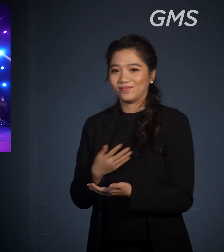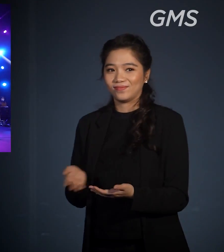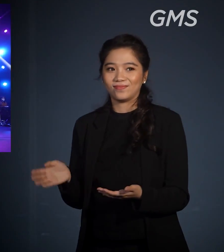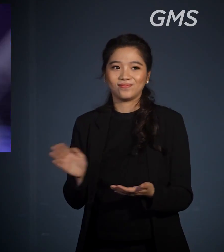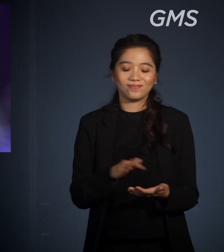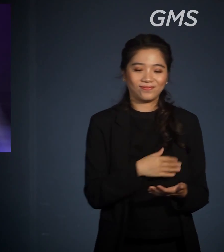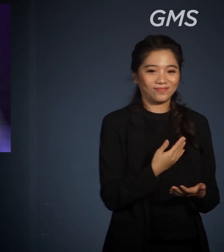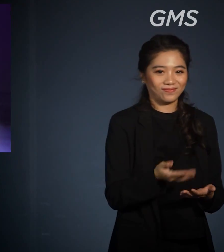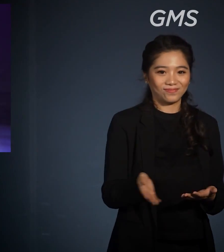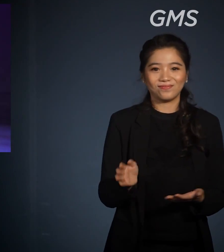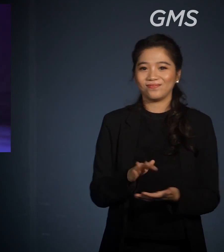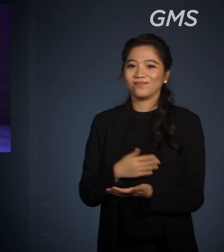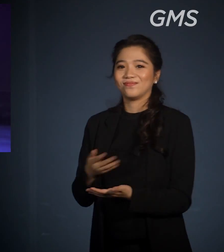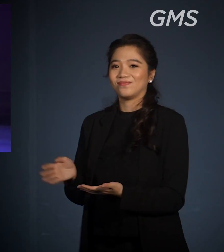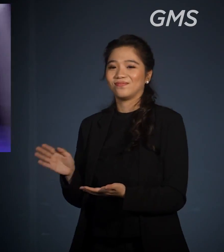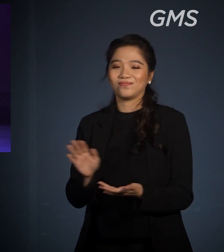Haleluya.